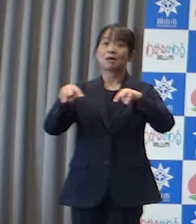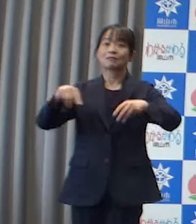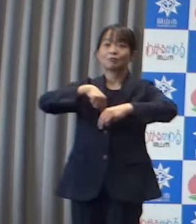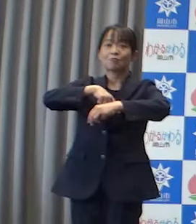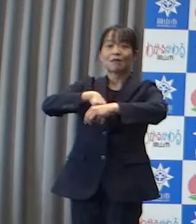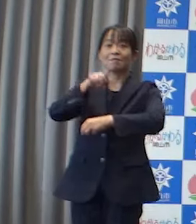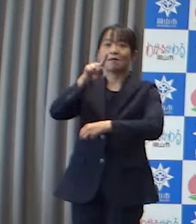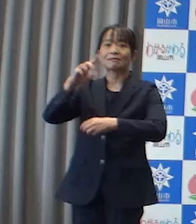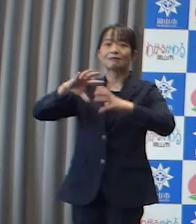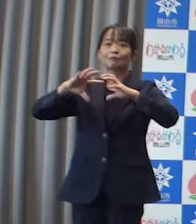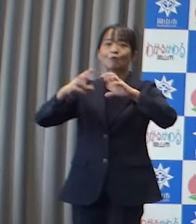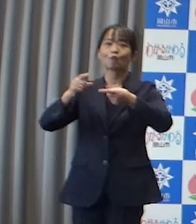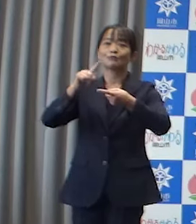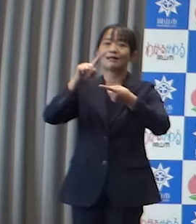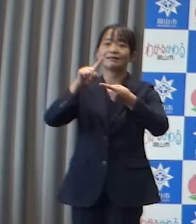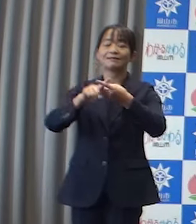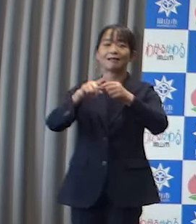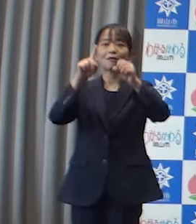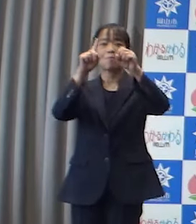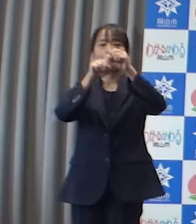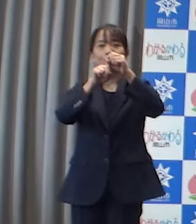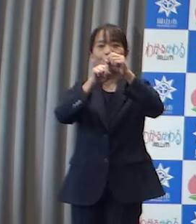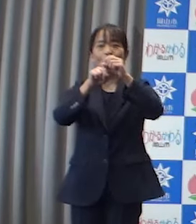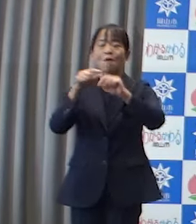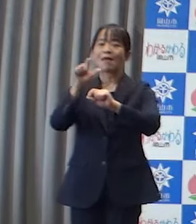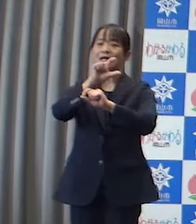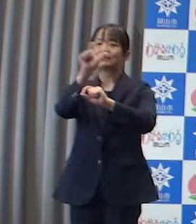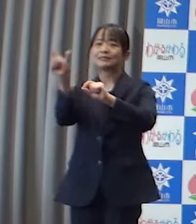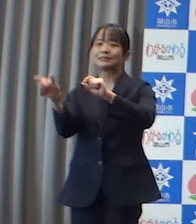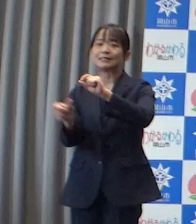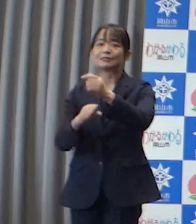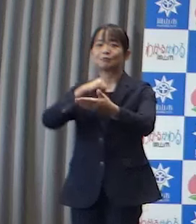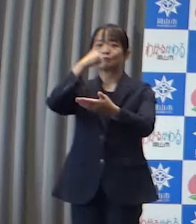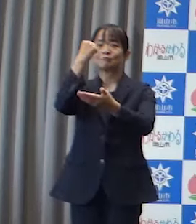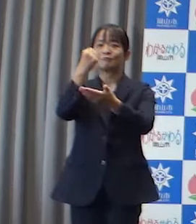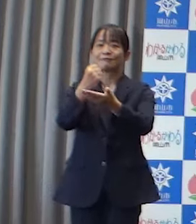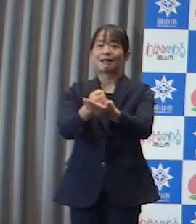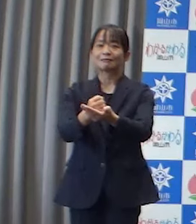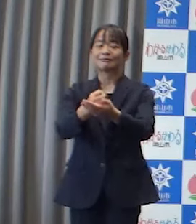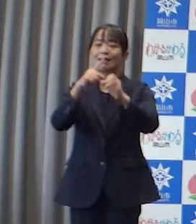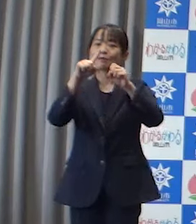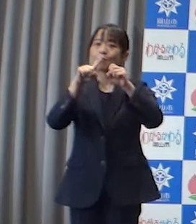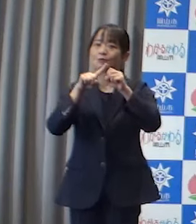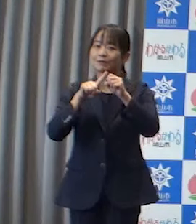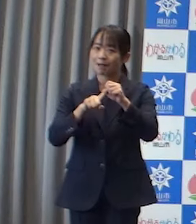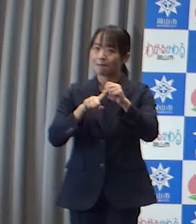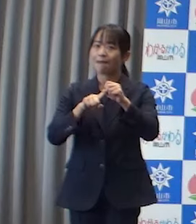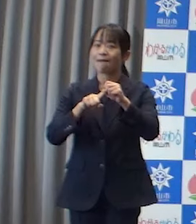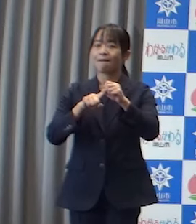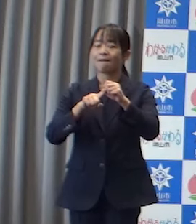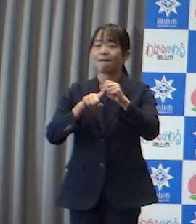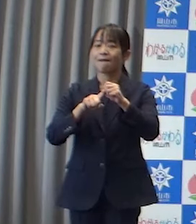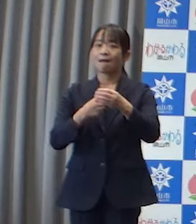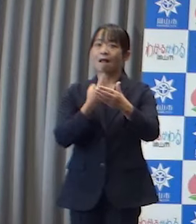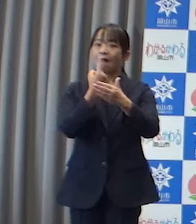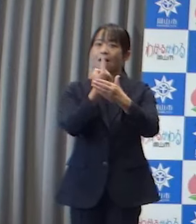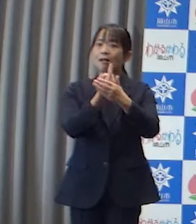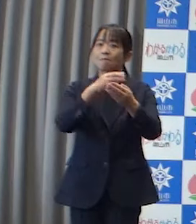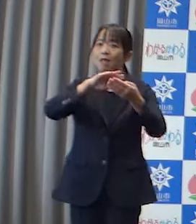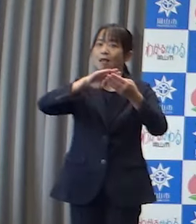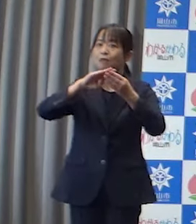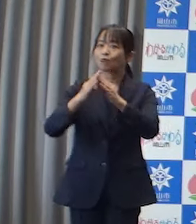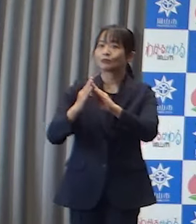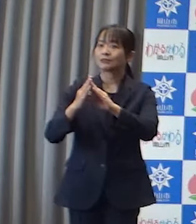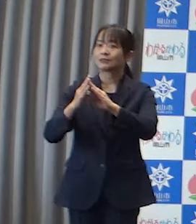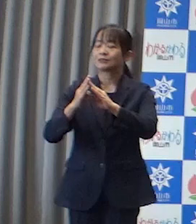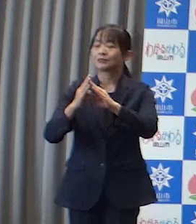際的な目標である SDGs の達成に対してネットワーク加盟都市が貢献することを目指